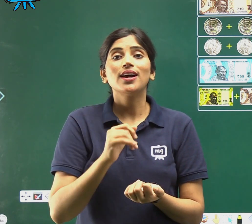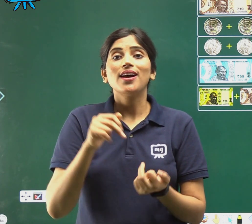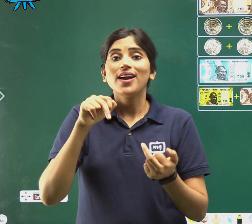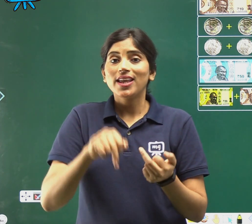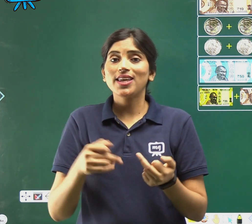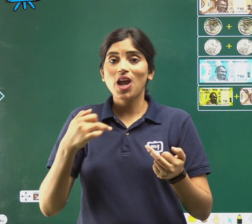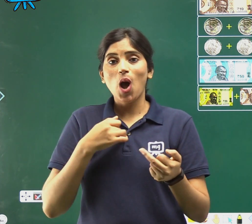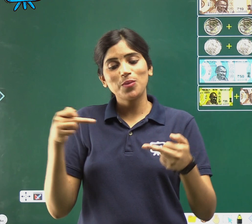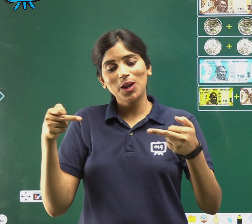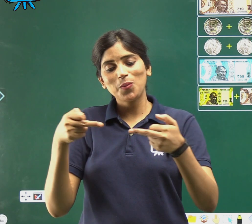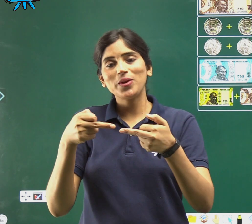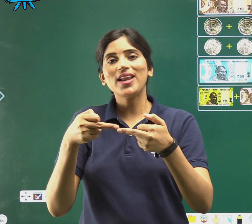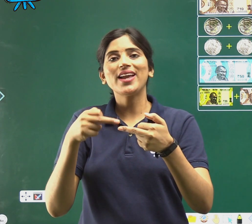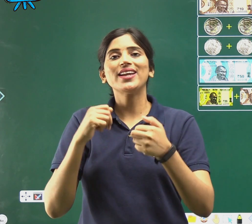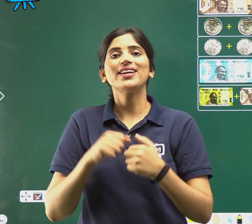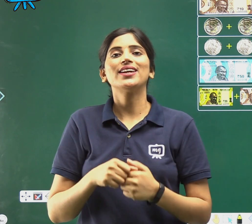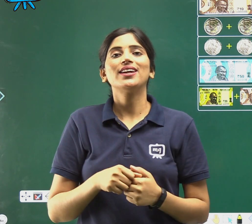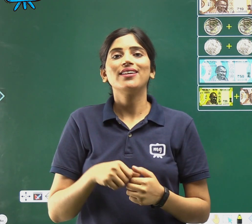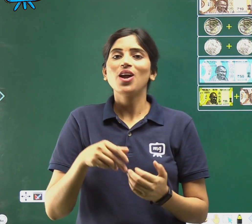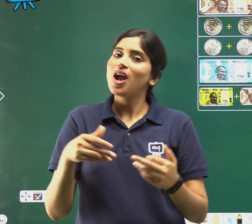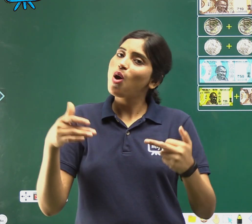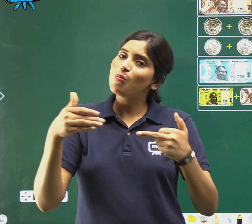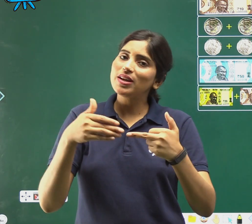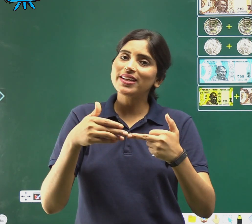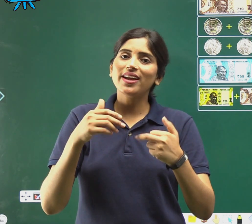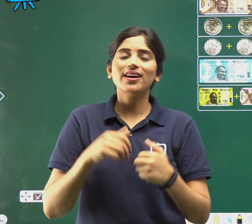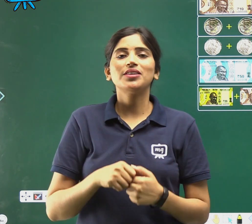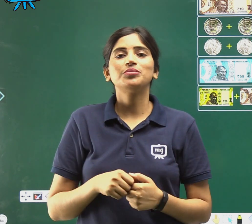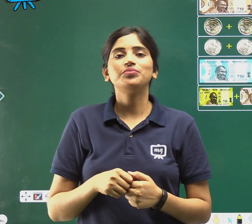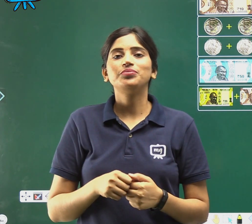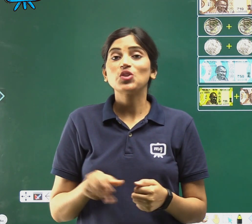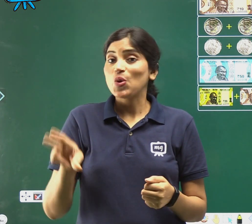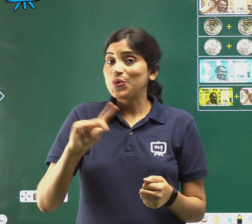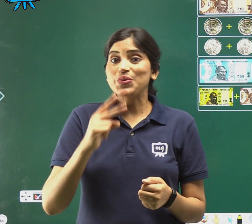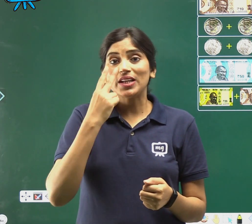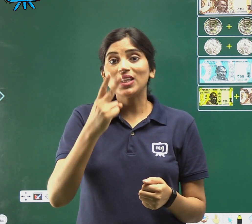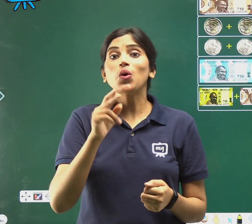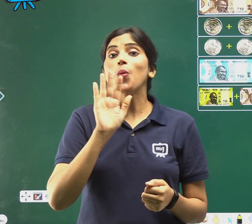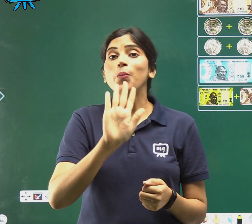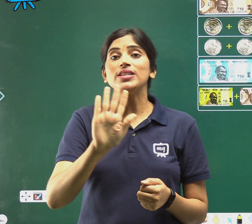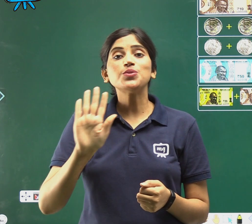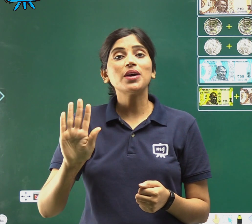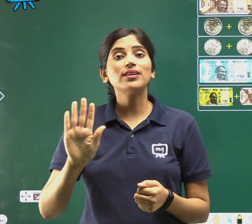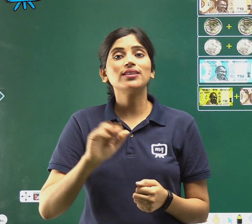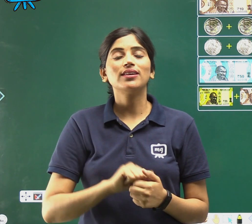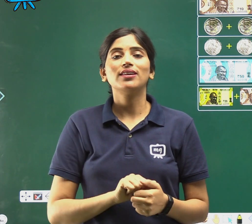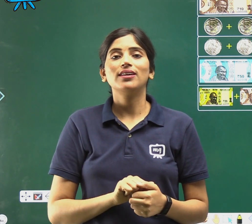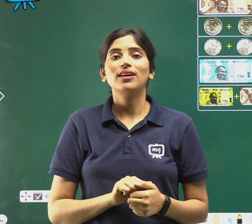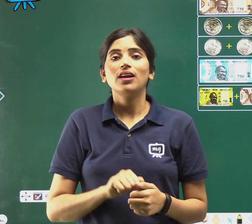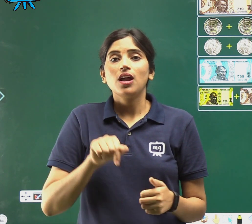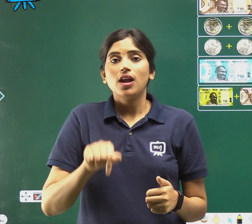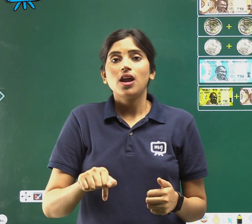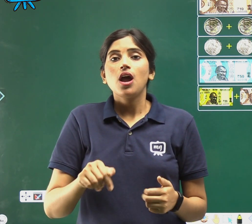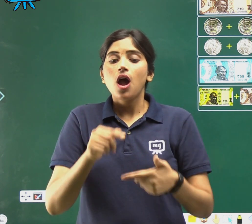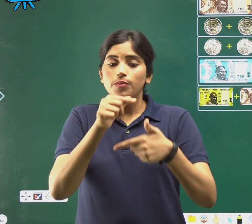ये हमने मिलाए, ये मिल गया। फिर देखो 55, ये